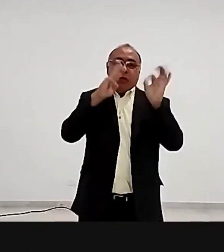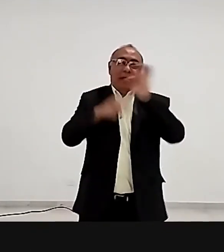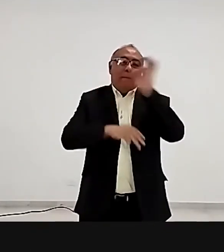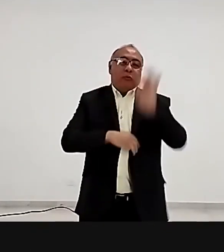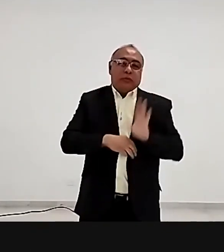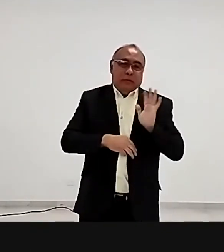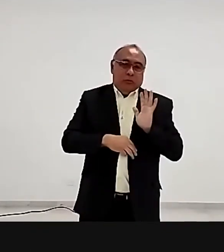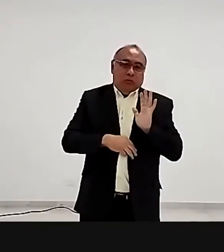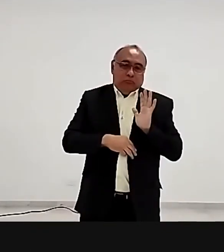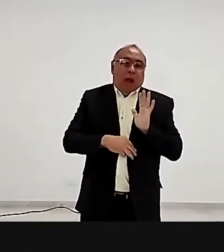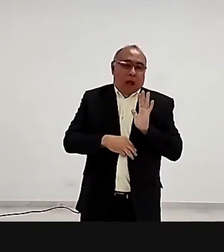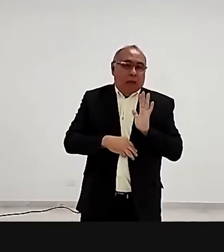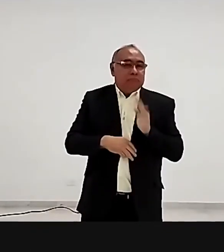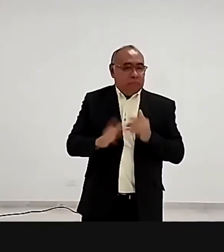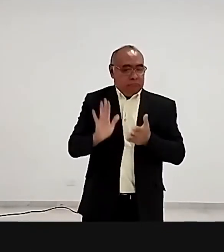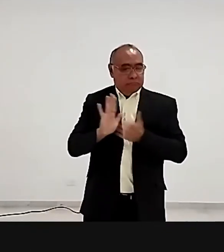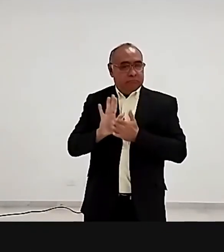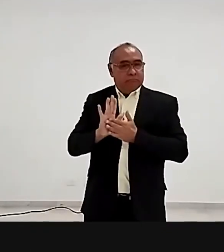recuerdo